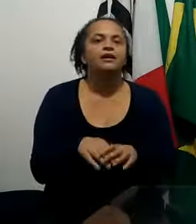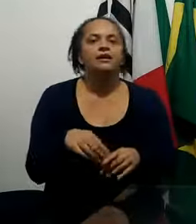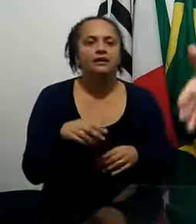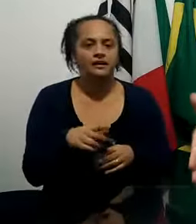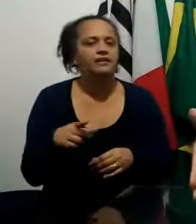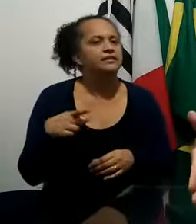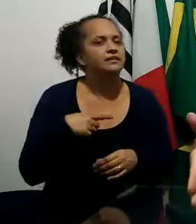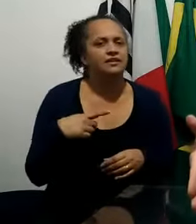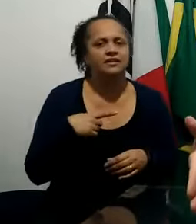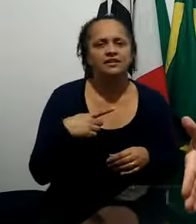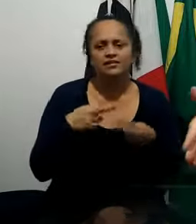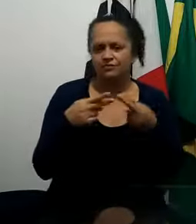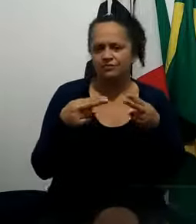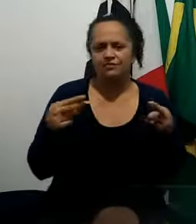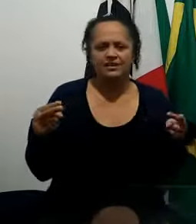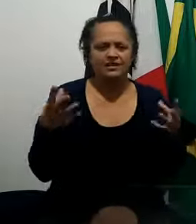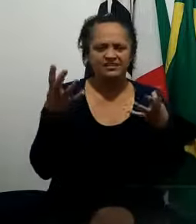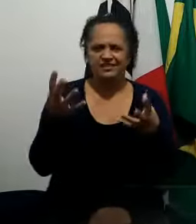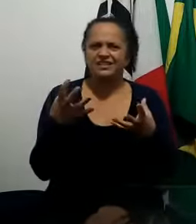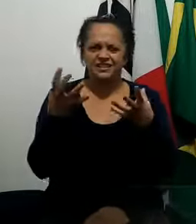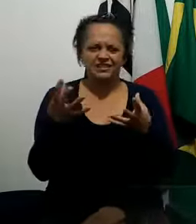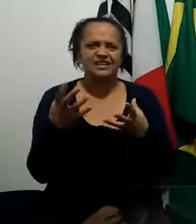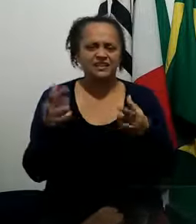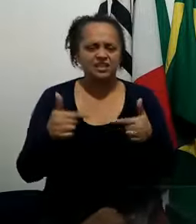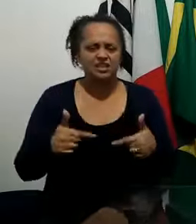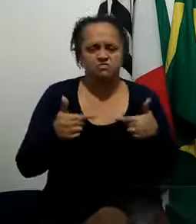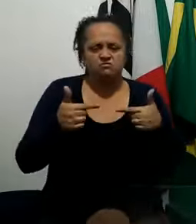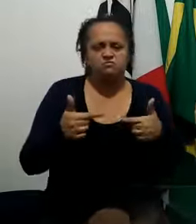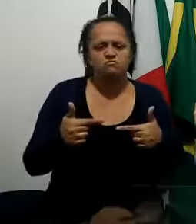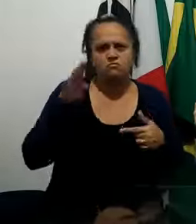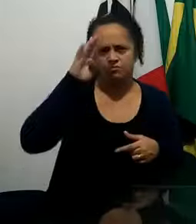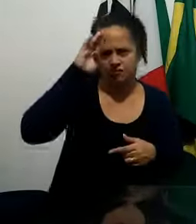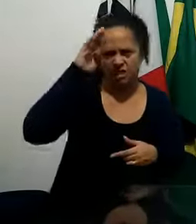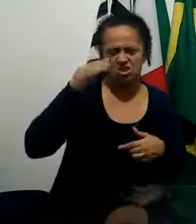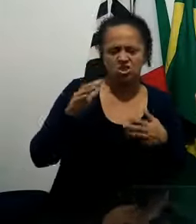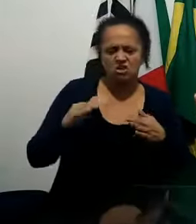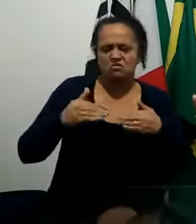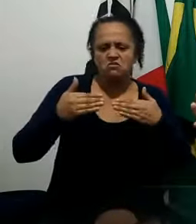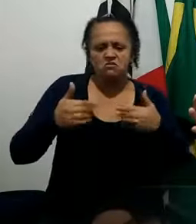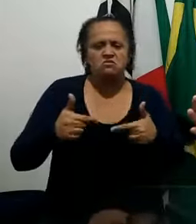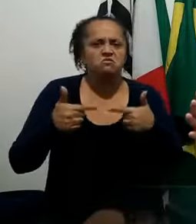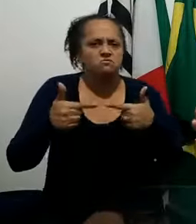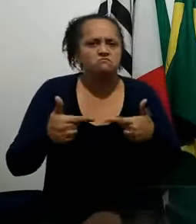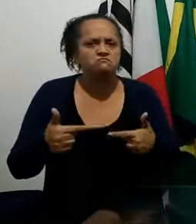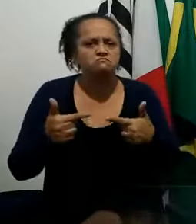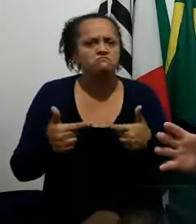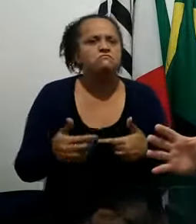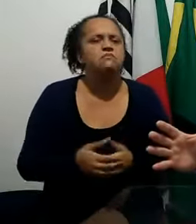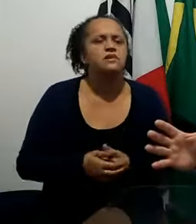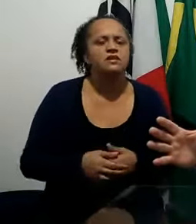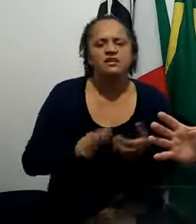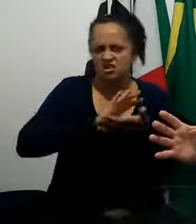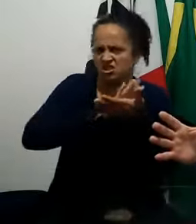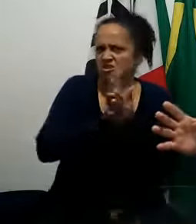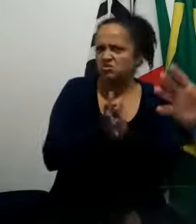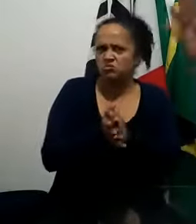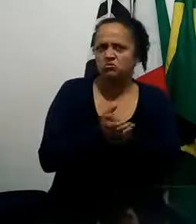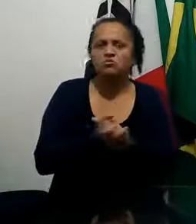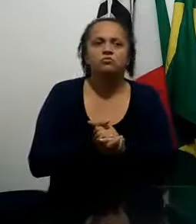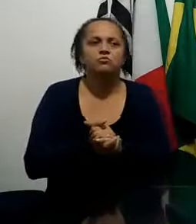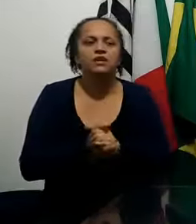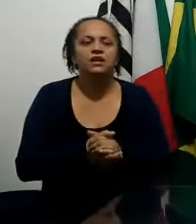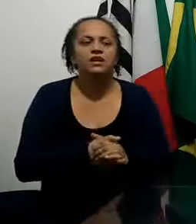marchando para destruir Israel. Quando o povo judeu se vê apertado, vê que não tem saída, eles